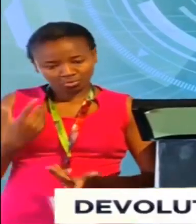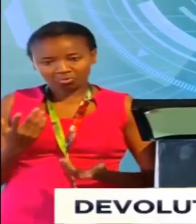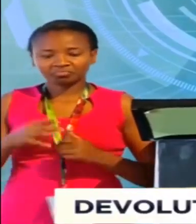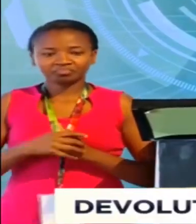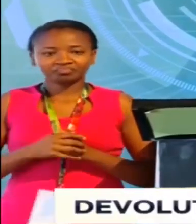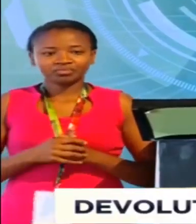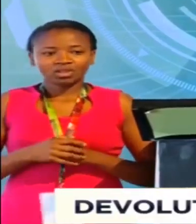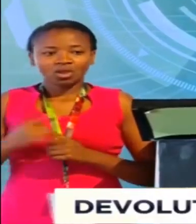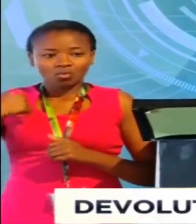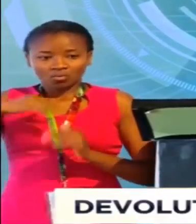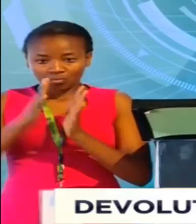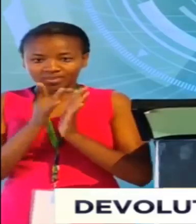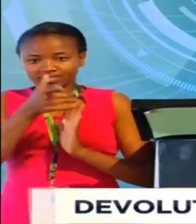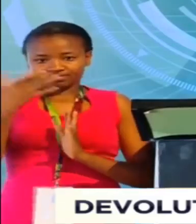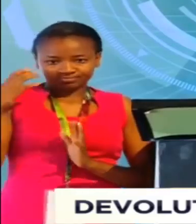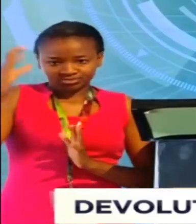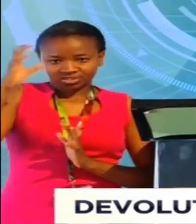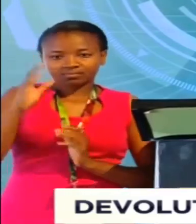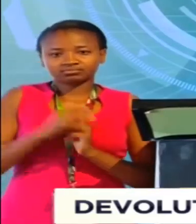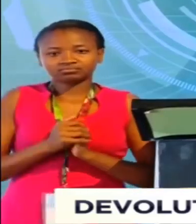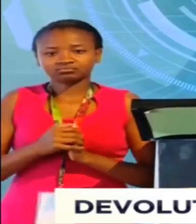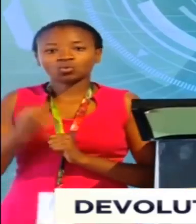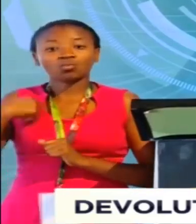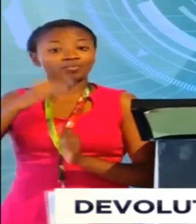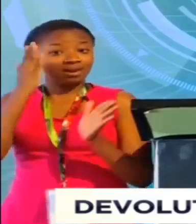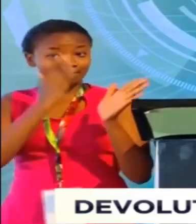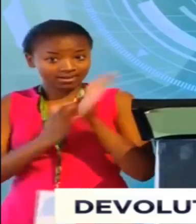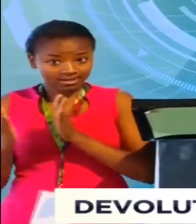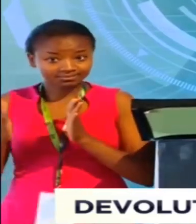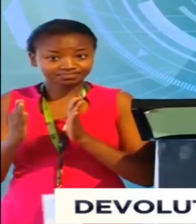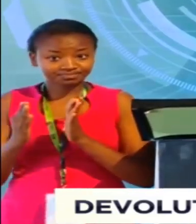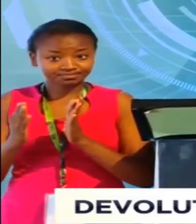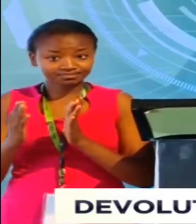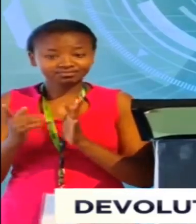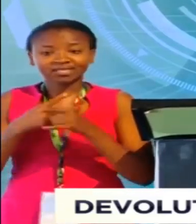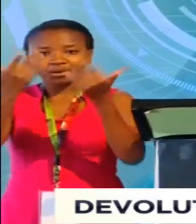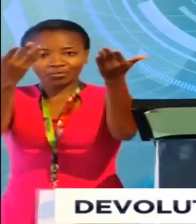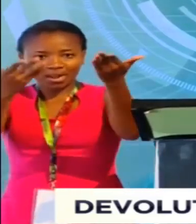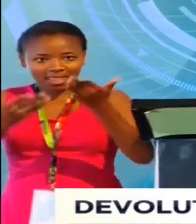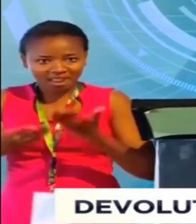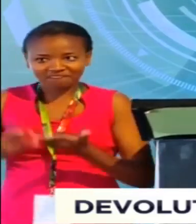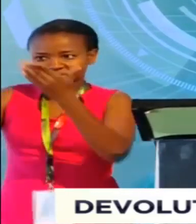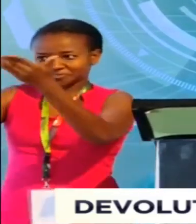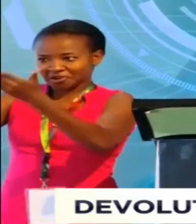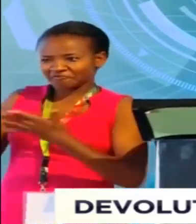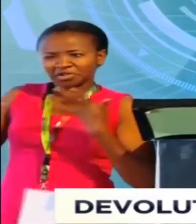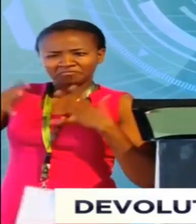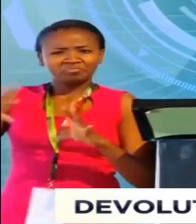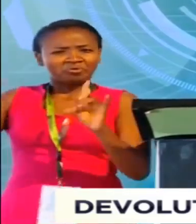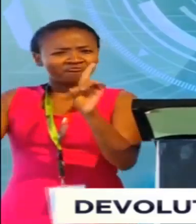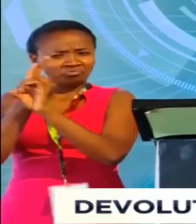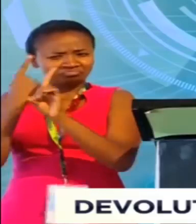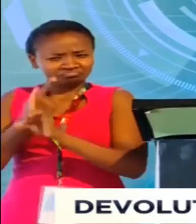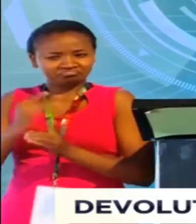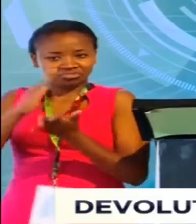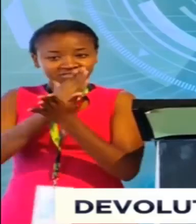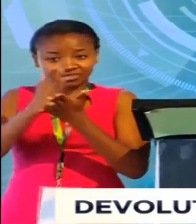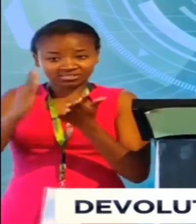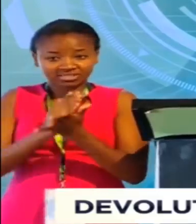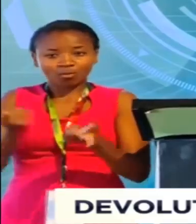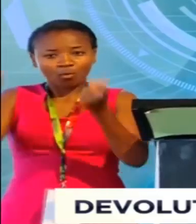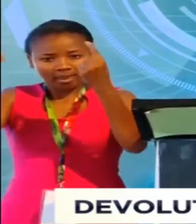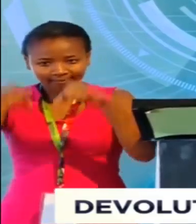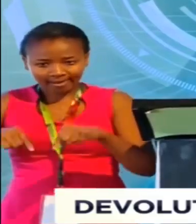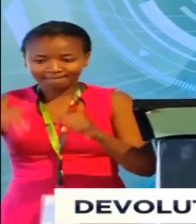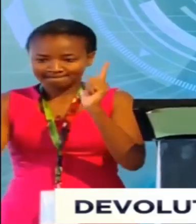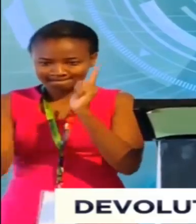with my co-chair of the summit, tutapanga na tutaalika watu kutoka sekta zote, tuje